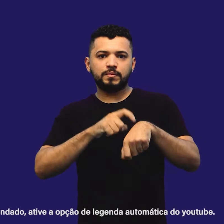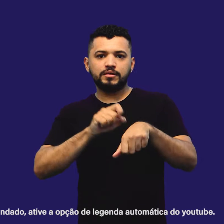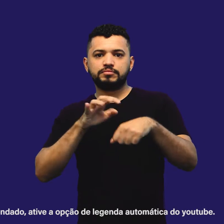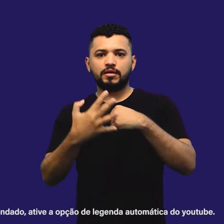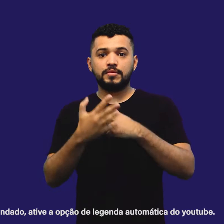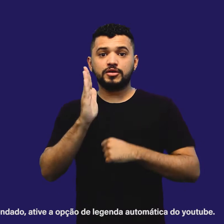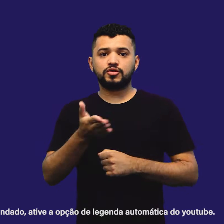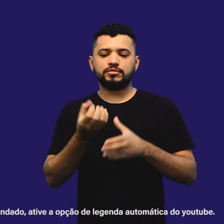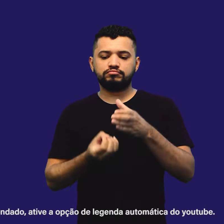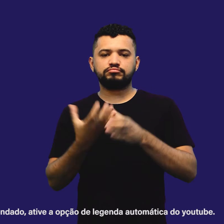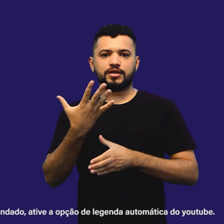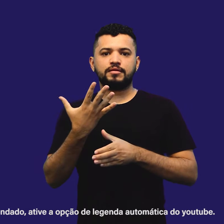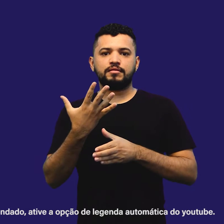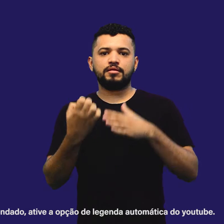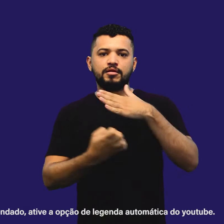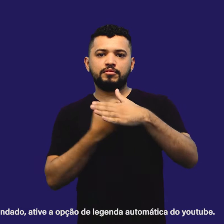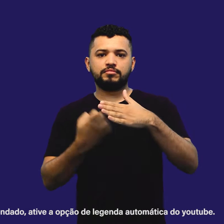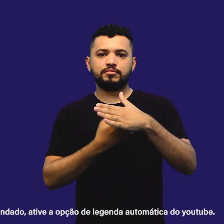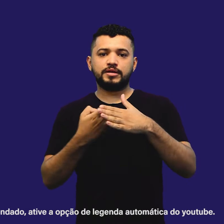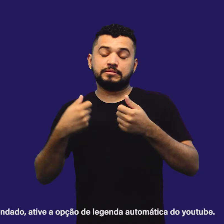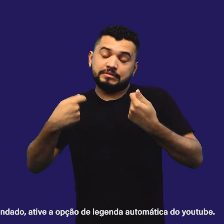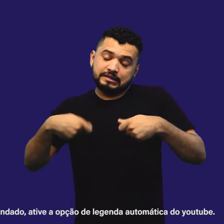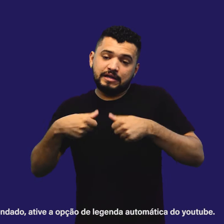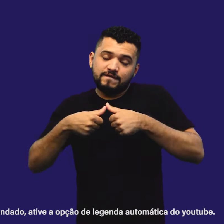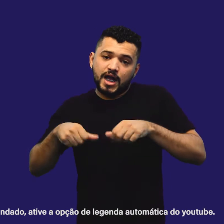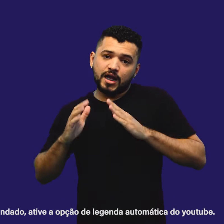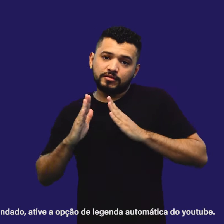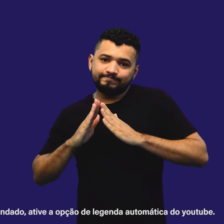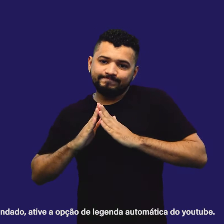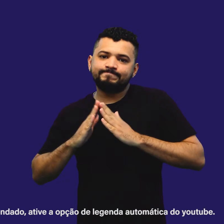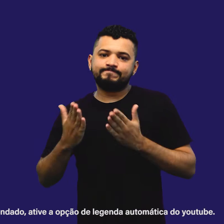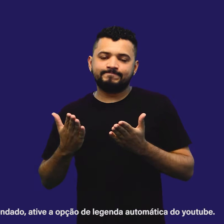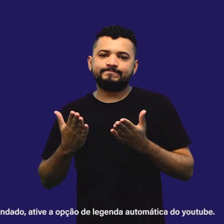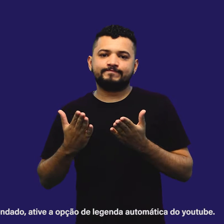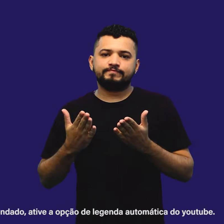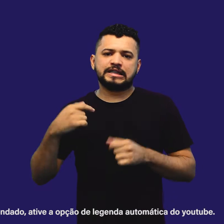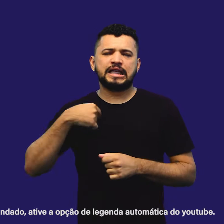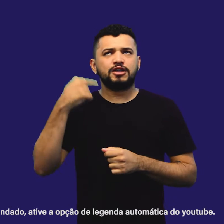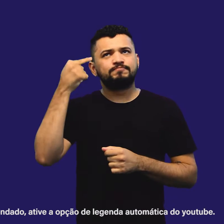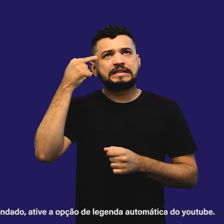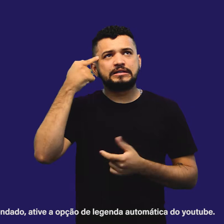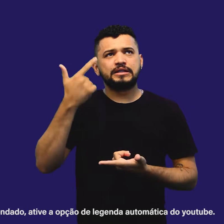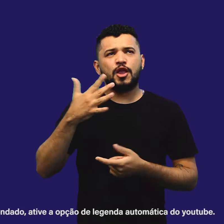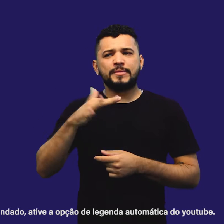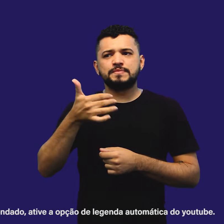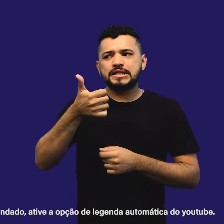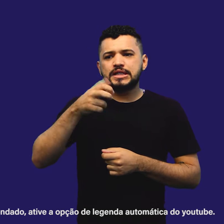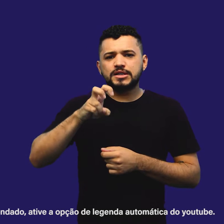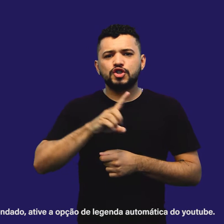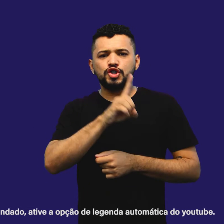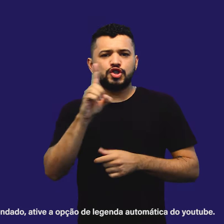estava com o ateliê. Me recolhi, né, como todo mundo. Achei que levaria apenas 15